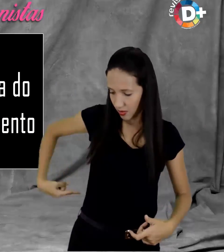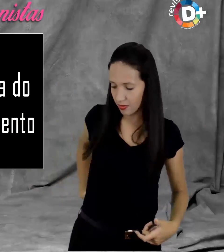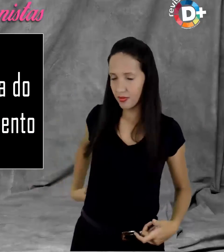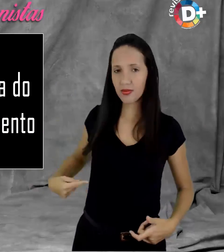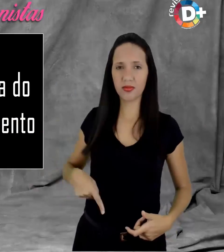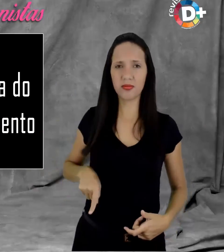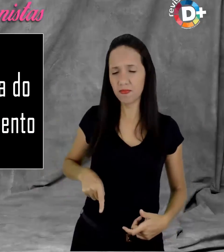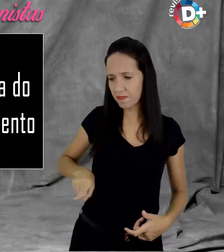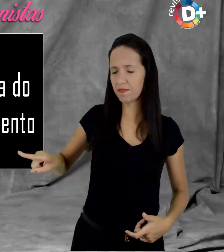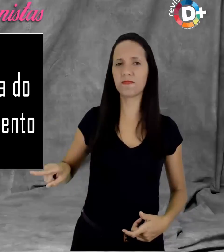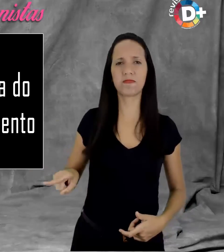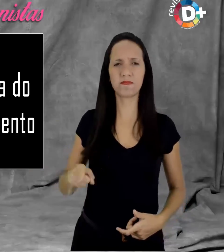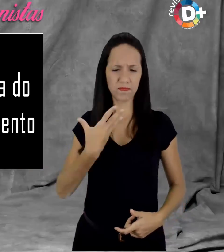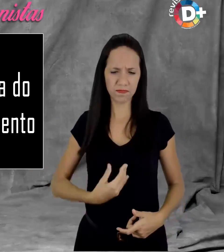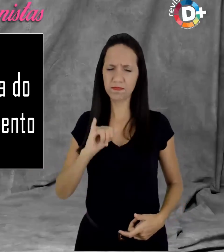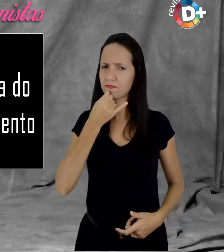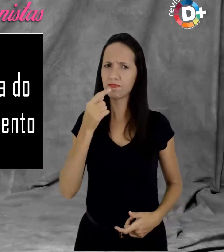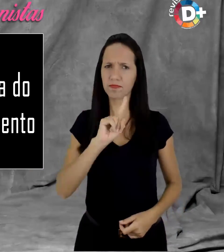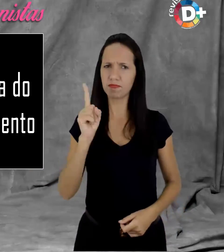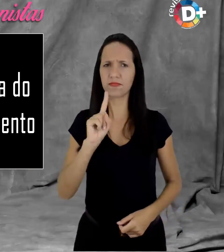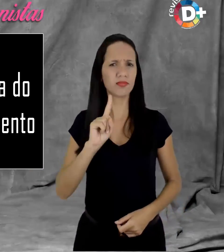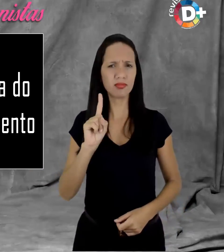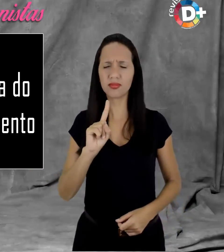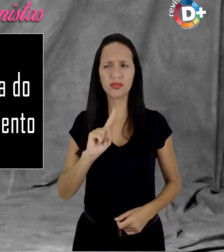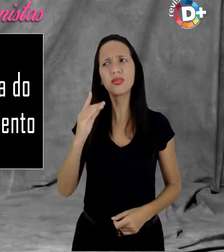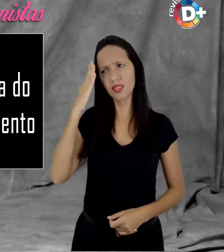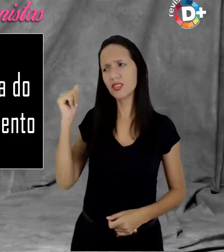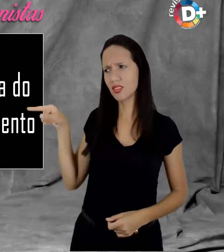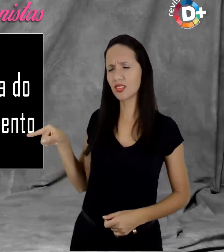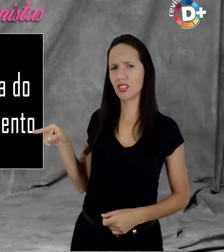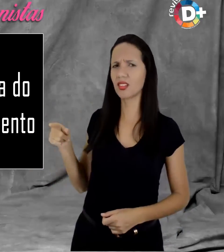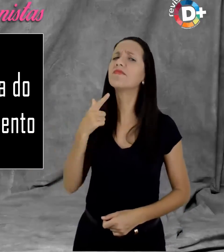acertou. Mas eu não tenho mágoa porque sei que ele não quis atirar em mim.